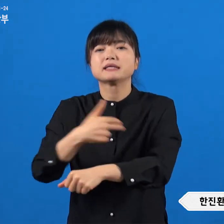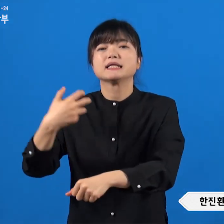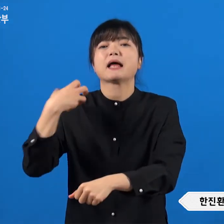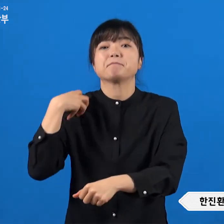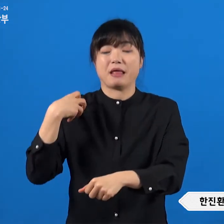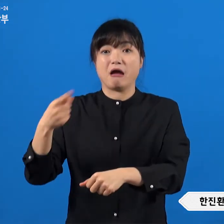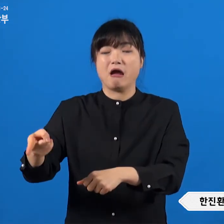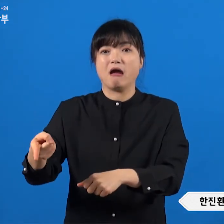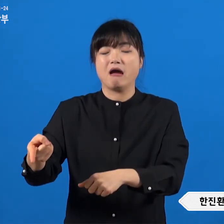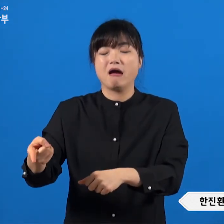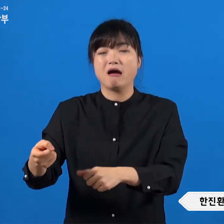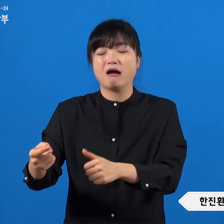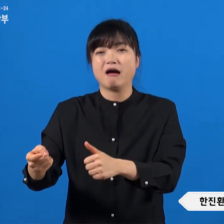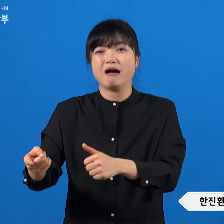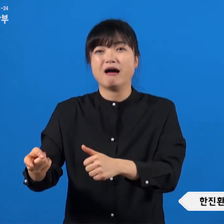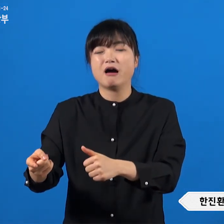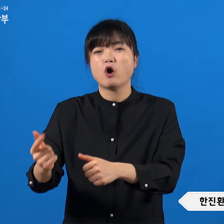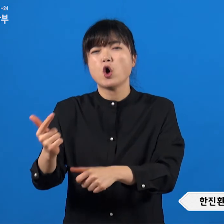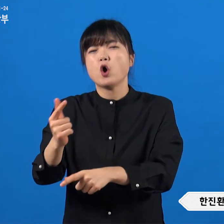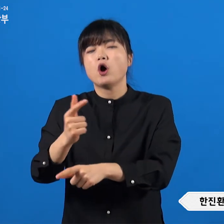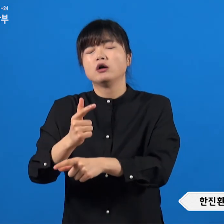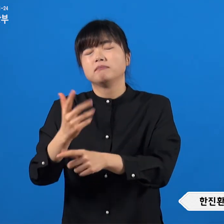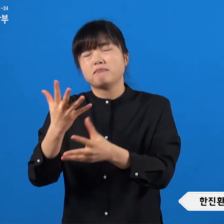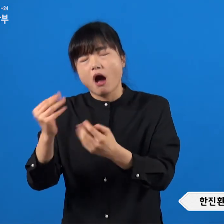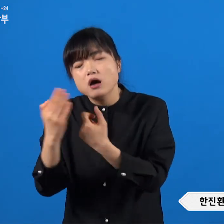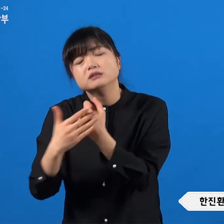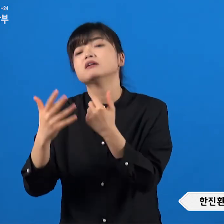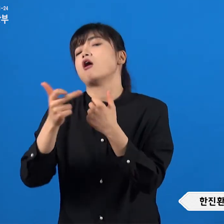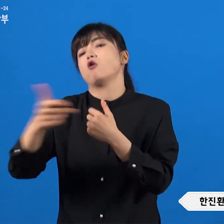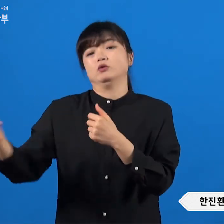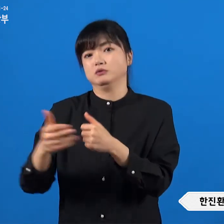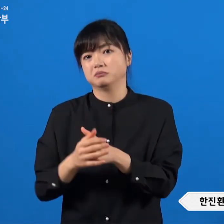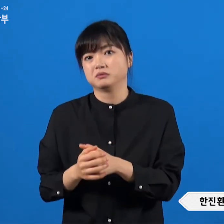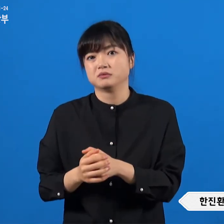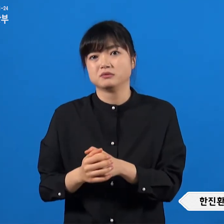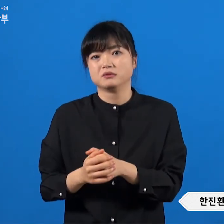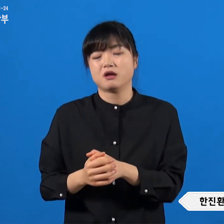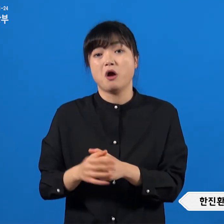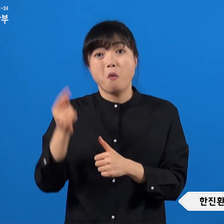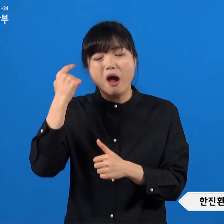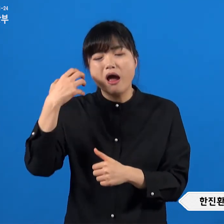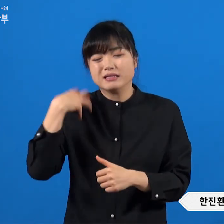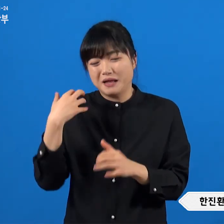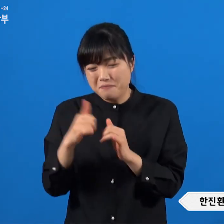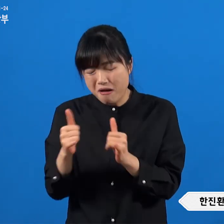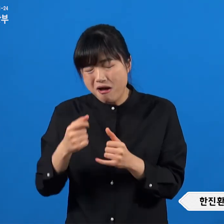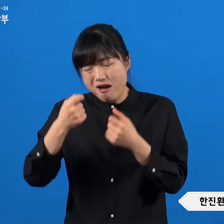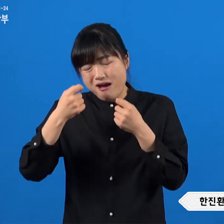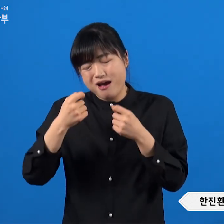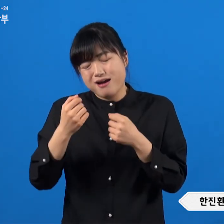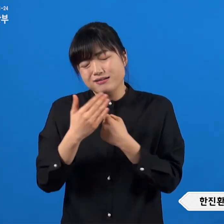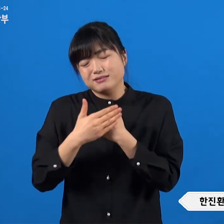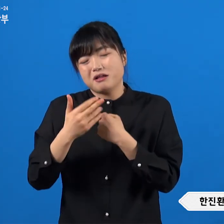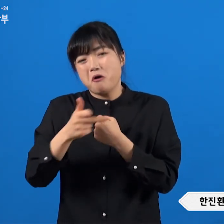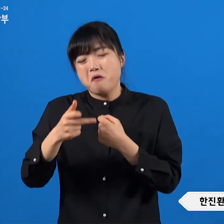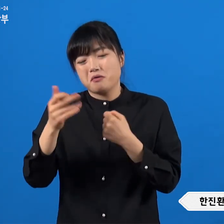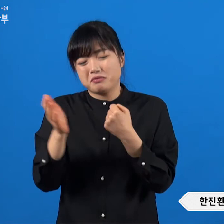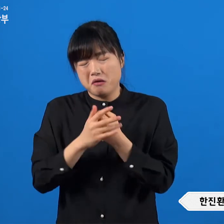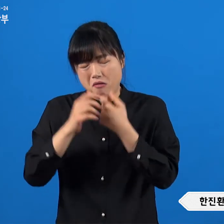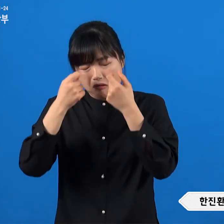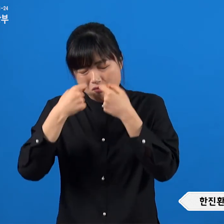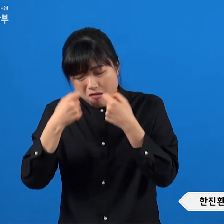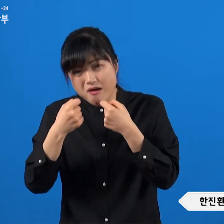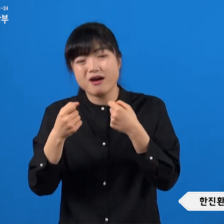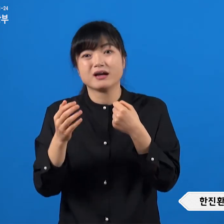리더부터가 뭐 조금 얘기만 하면 눈물부터 나기 시작하니까 온 식구들이 은혜가 충만하게 됐습니다. 그